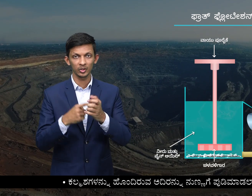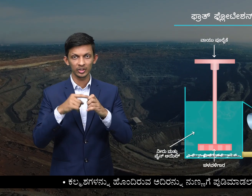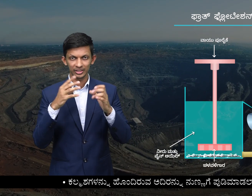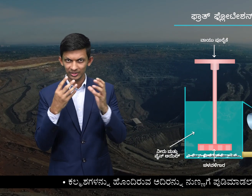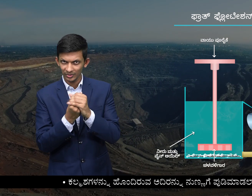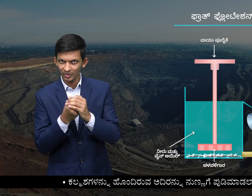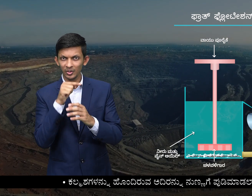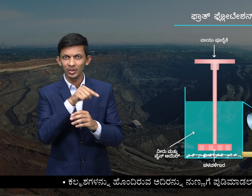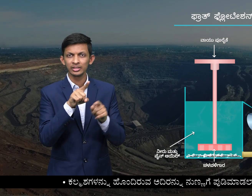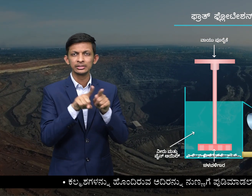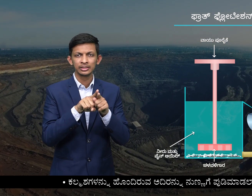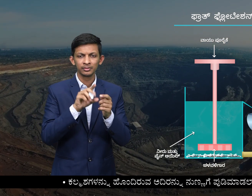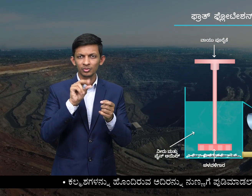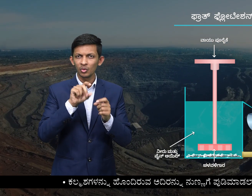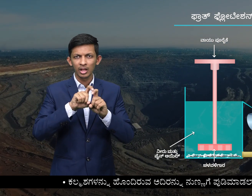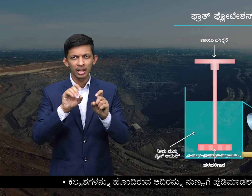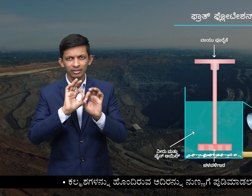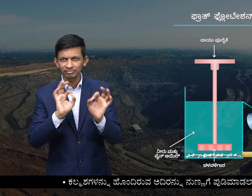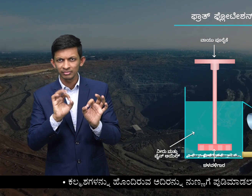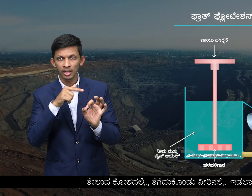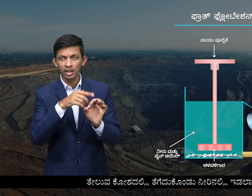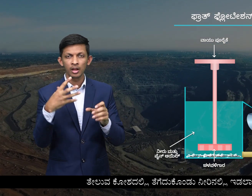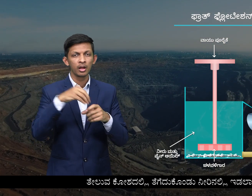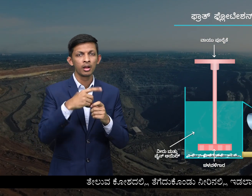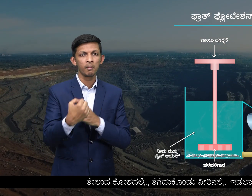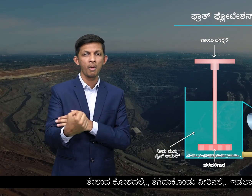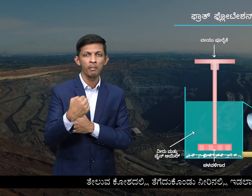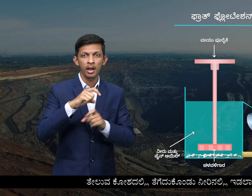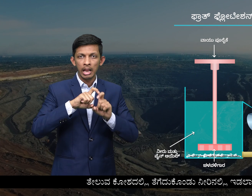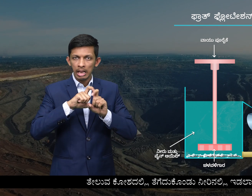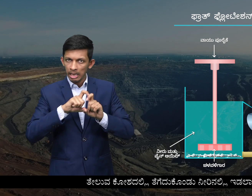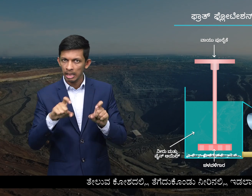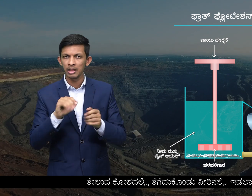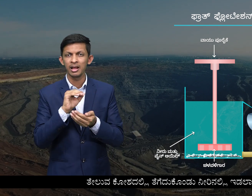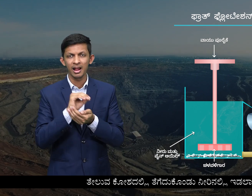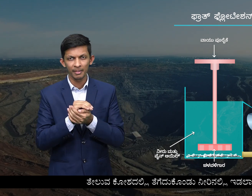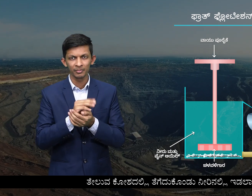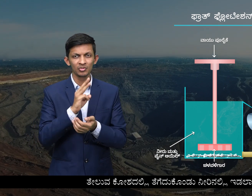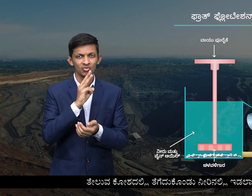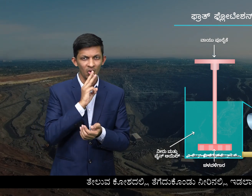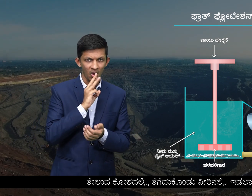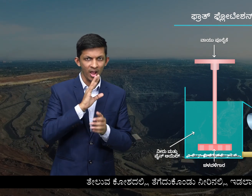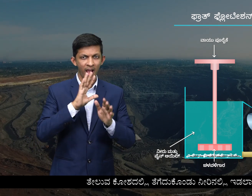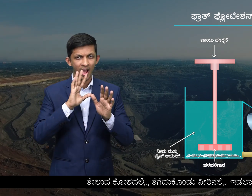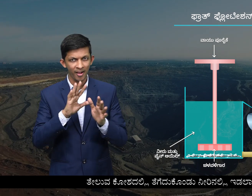ಕಲ್ಮಶಗಳನ್ನ ಹೊಂದಿರುವ ಅದಿರನ್ನ ನುಣ್ಣಗೆ ಪುಡಿ ಮಾಡಲಾಗುತ್ತೆ ಮತ್ತು ತೇಲುವ ಕೋಶದಲ್ಲಿ ತೆಗೆದುಕೊಂಡು ನೀರಿನಲ್ಲಿ